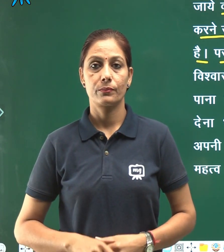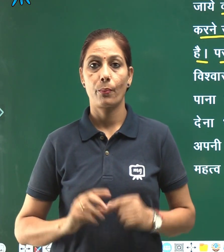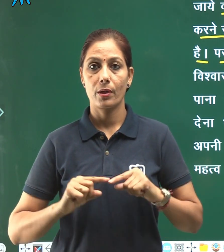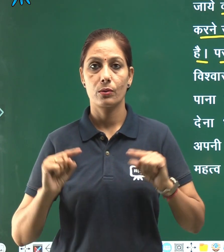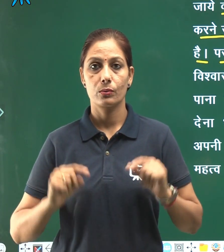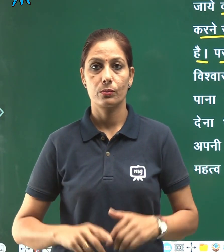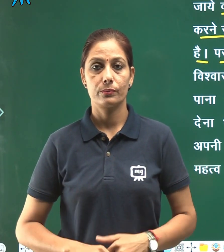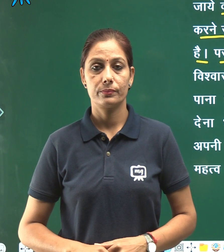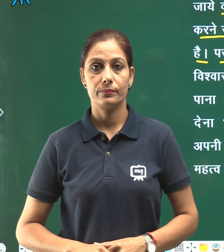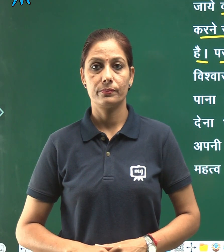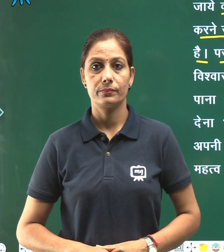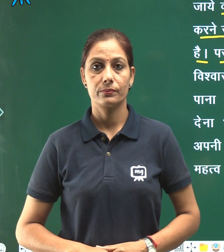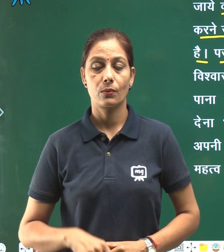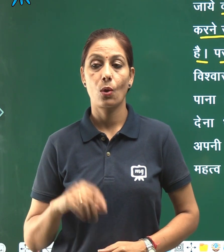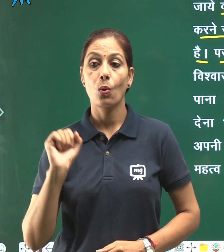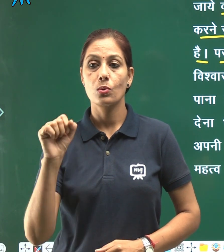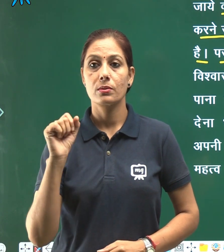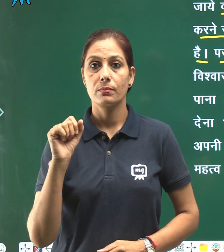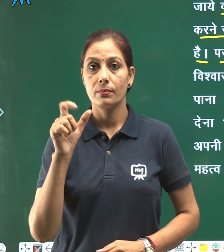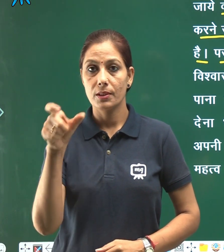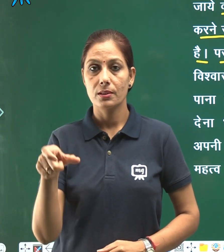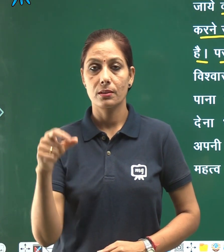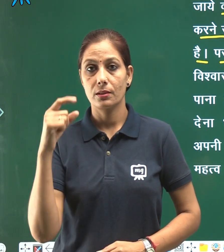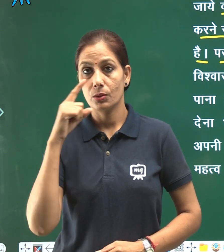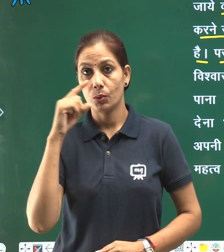परंतु उसकी जीजी